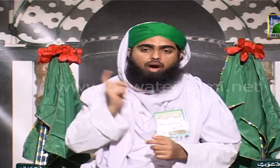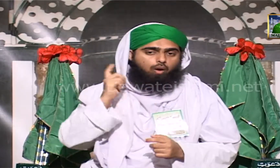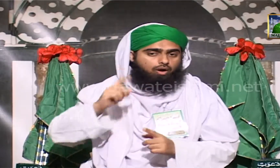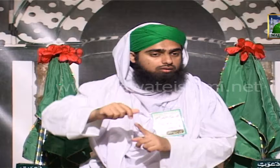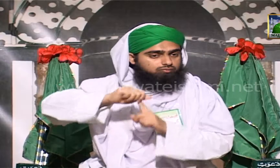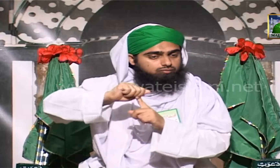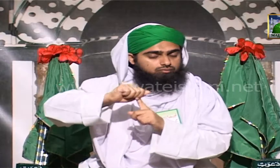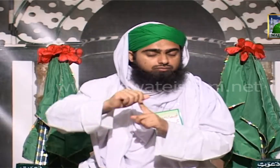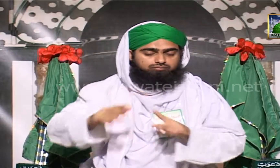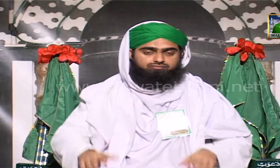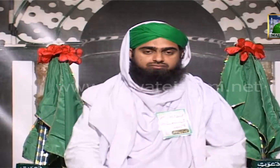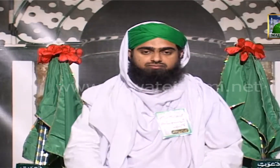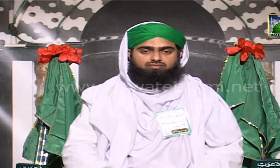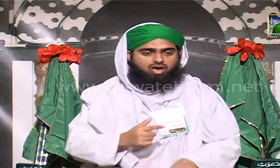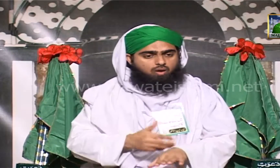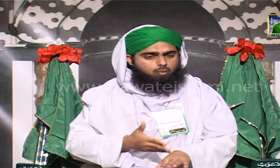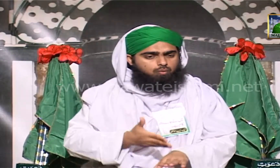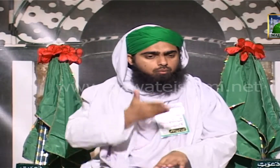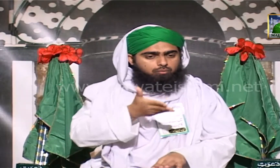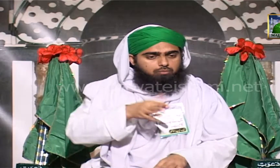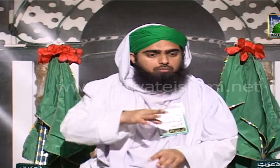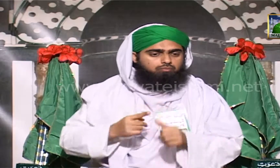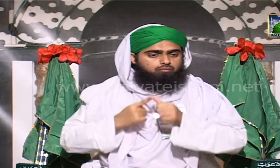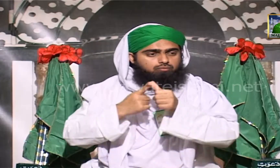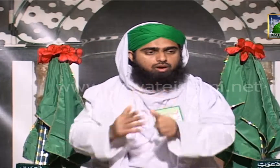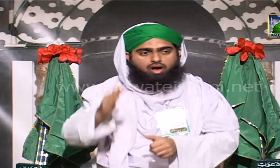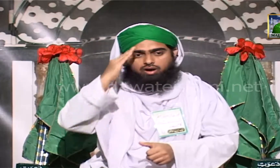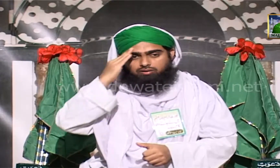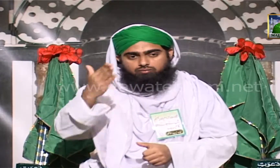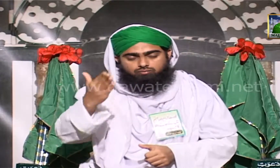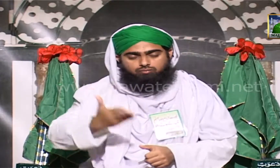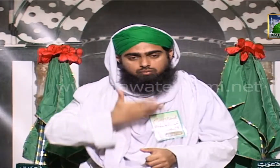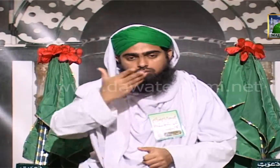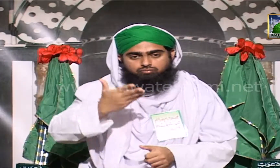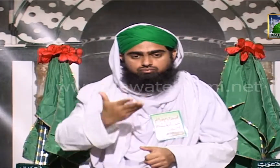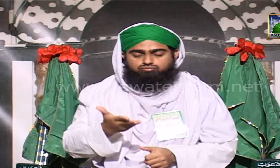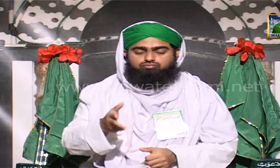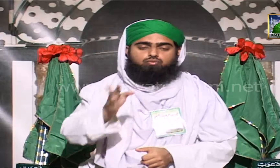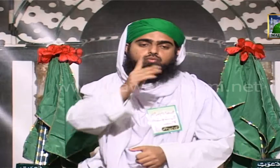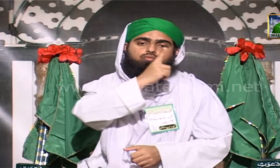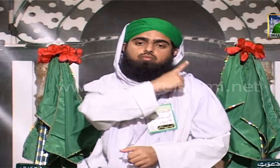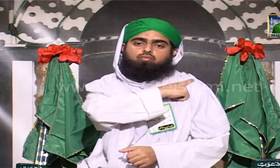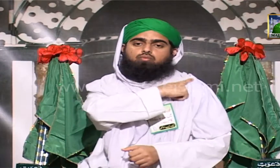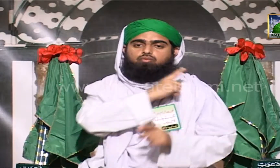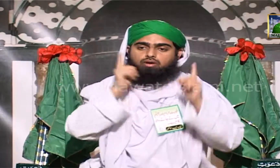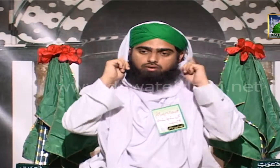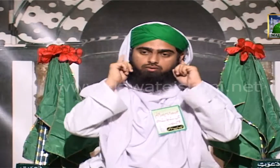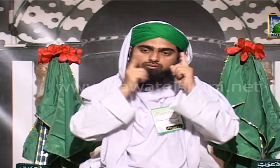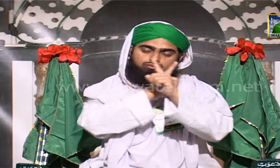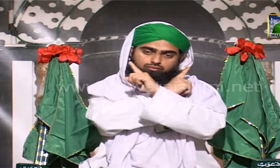اگر تاخیر کر دی جواب دینے میں تو جواب دے بھی دیا تاخیر سے تب بھی مطلب